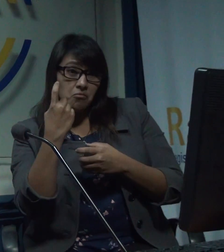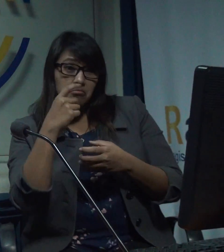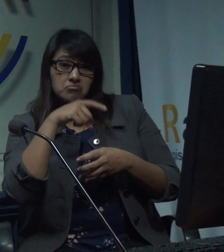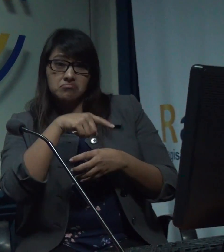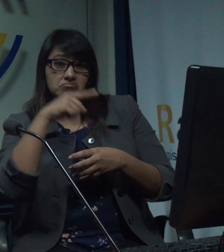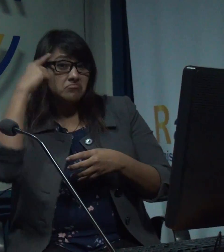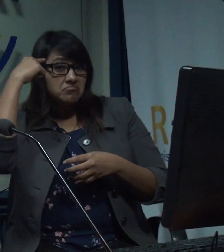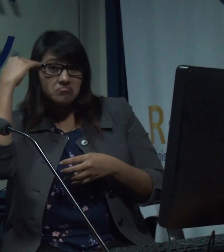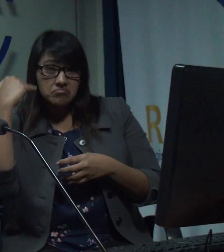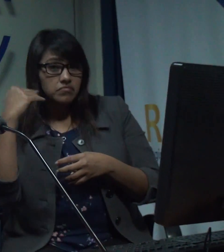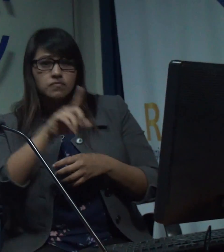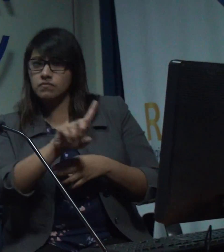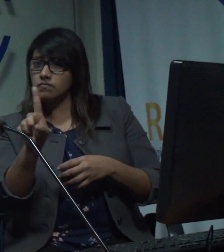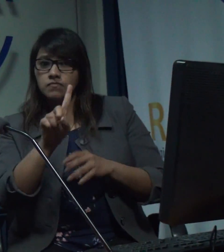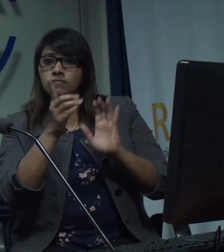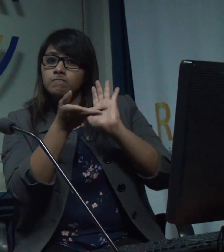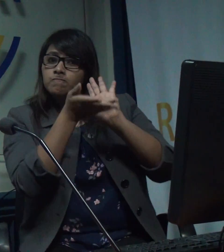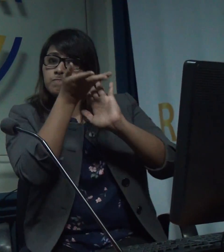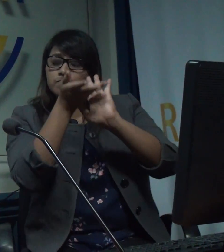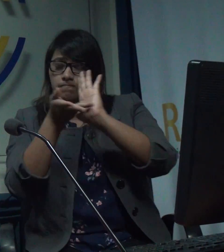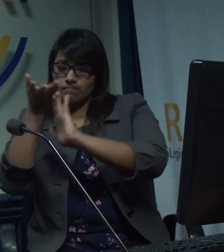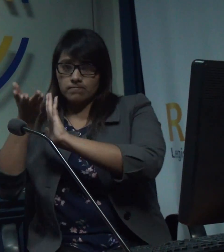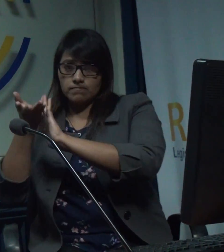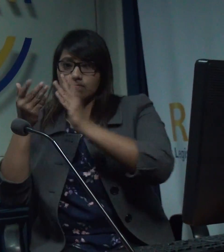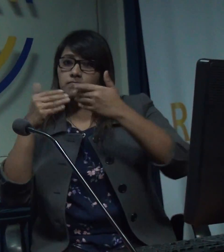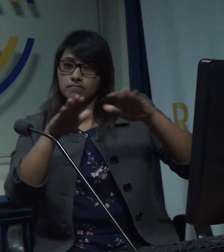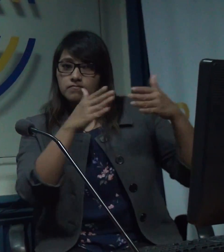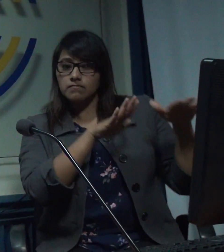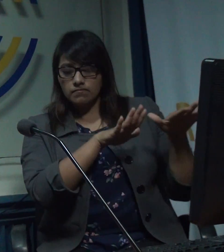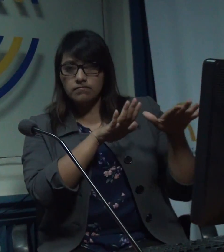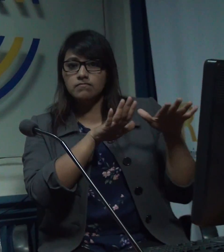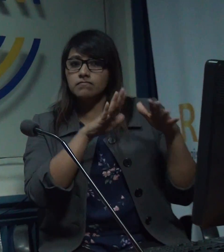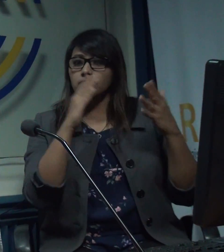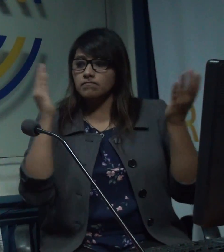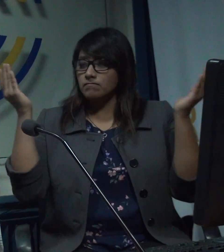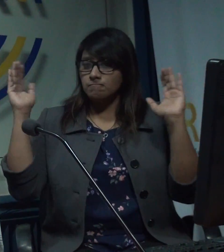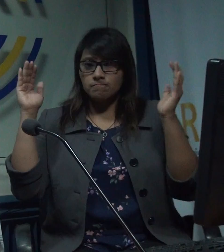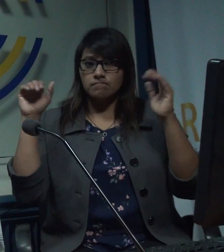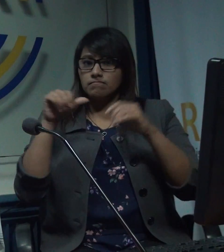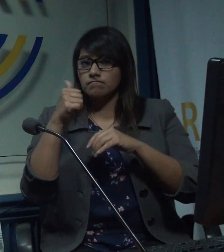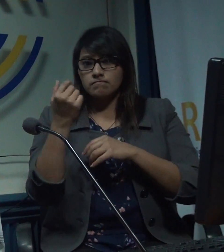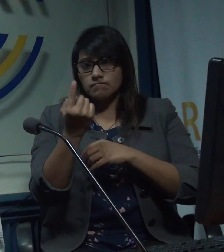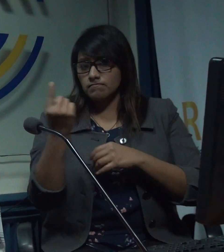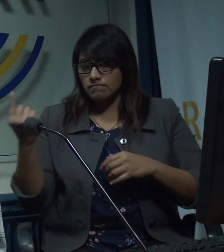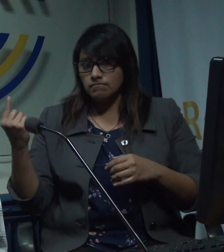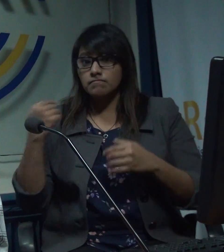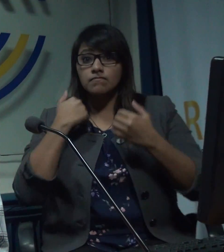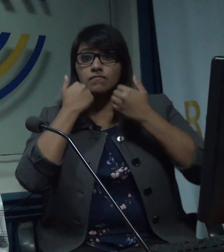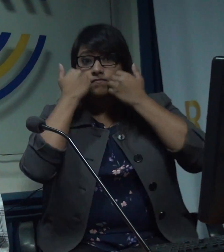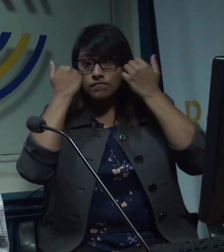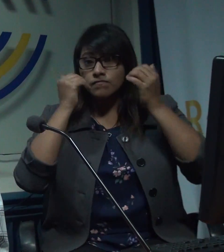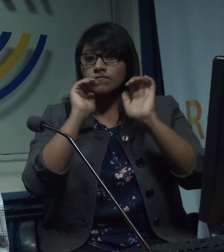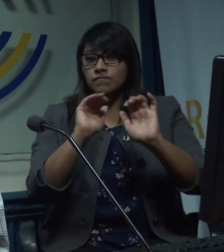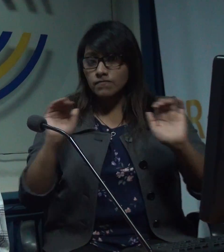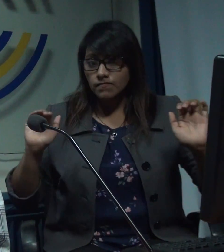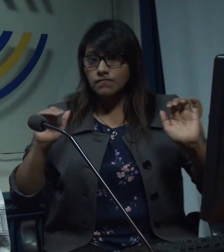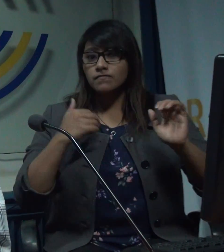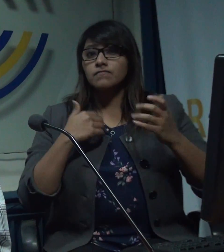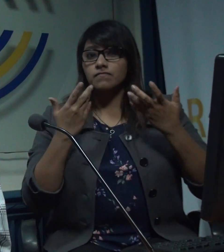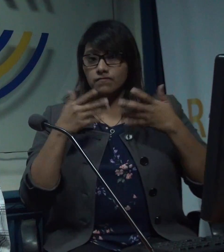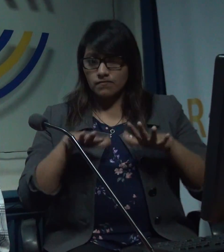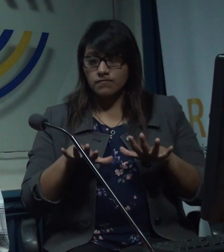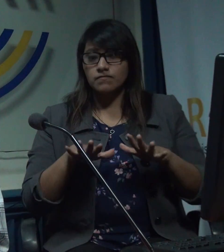un desarrollo aparte del desarrollo normal de los niños y de los jóvenes que no padecen